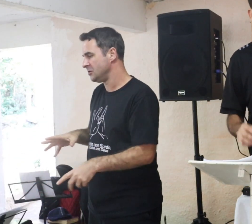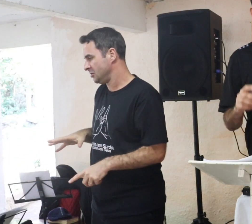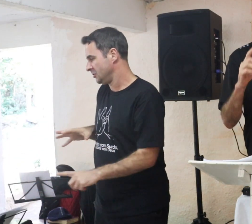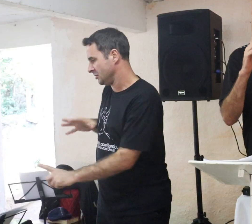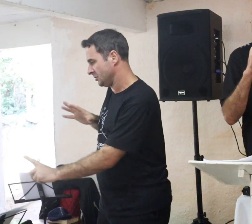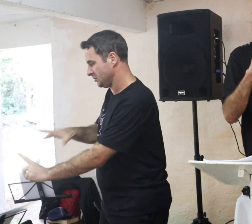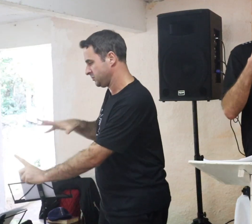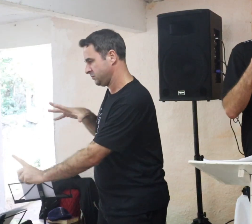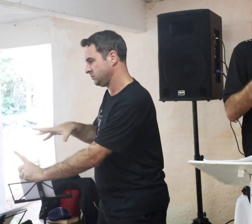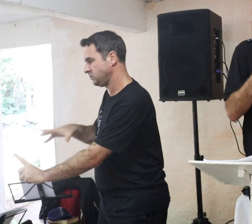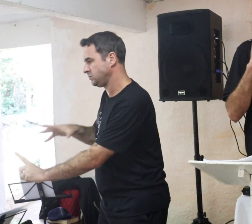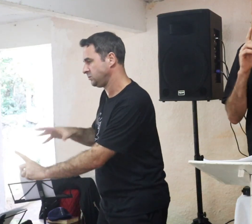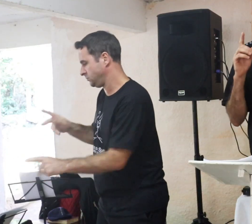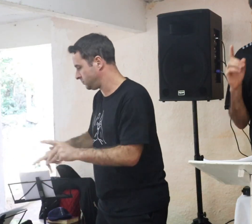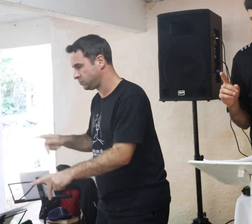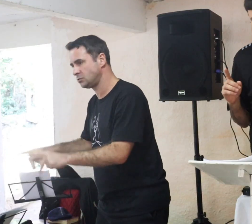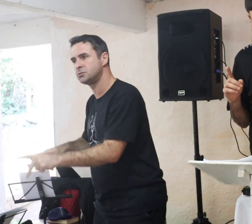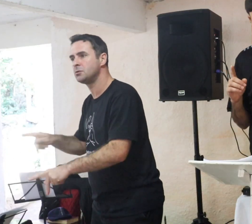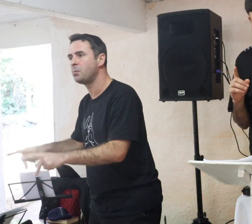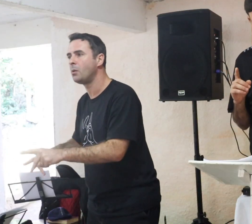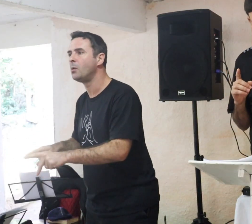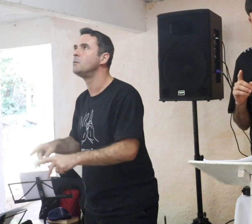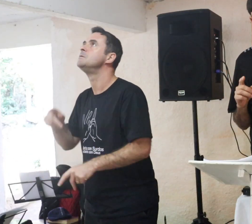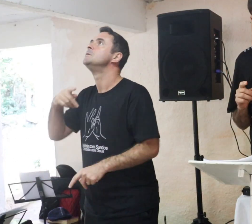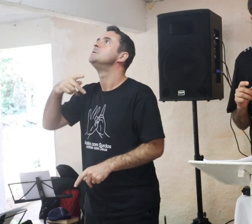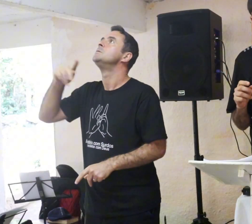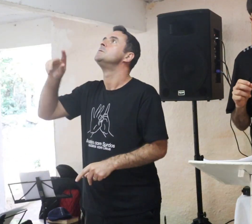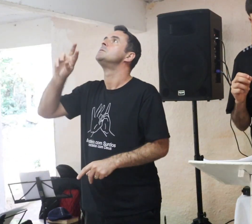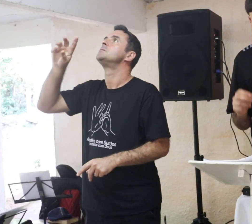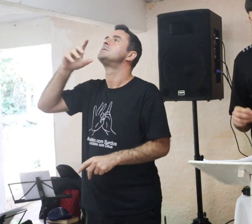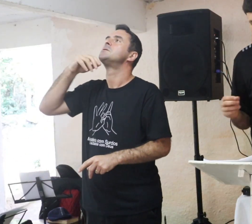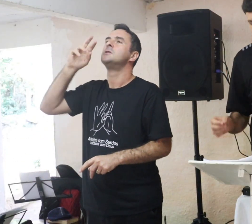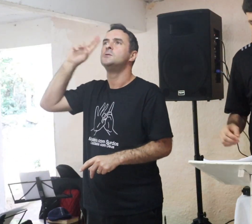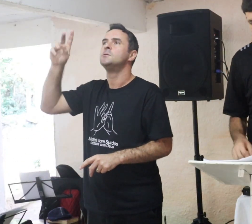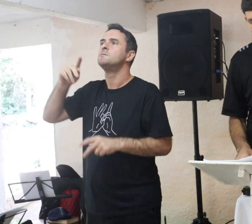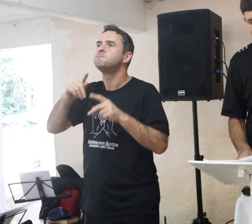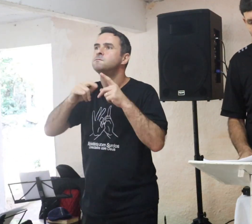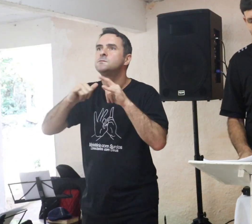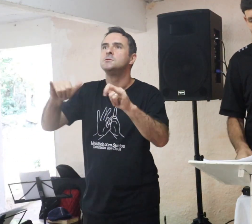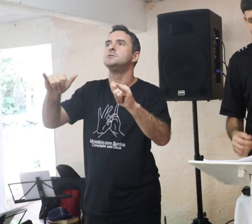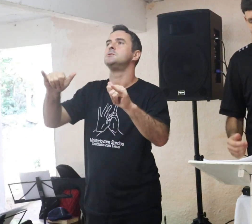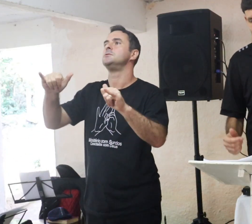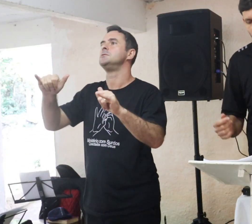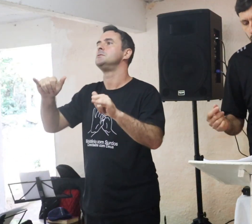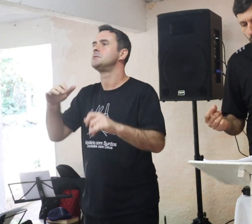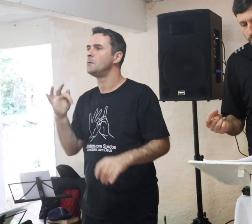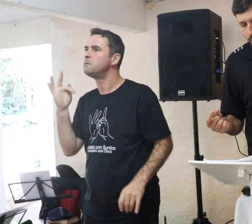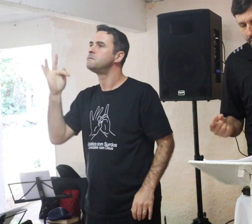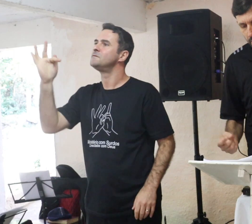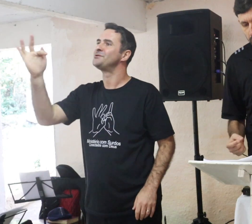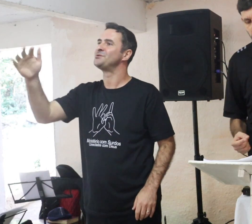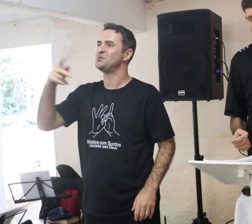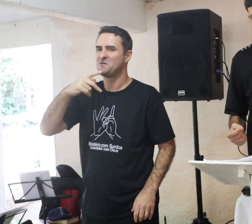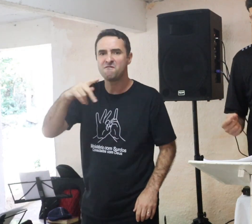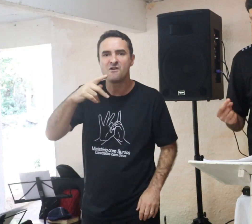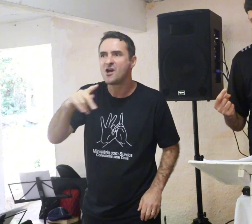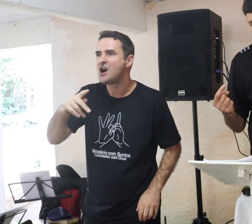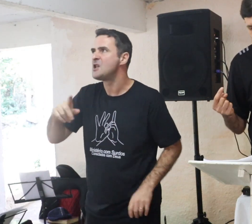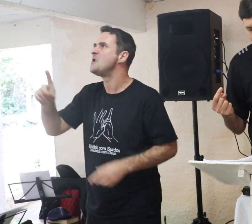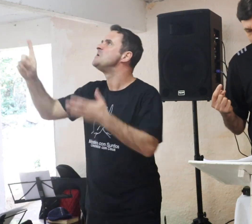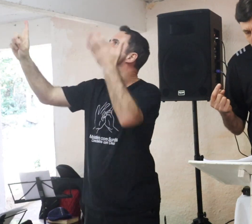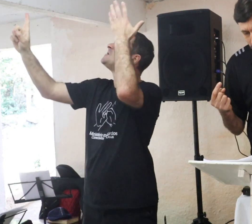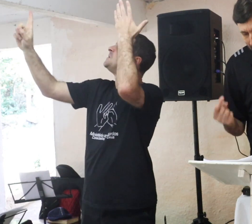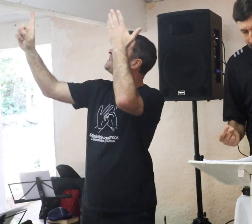povo. Foi o Senhor quem o disse. Naquele dia dirão: este é o nosso Deus,